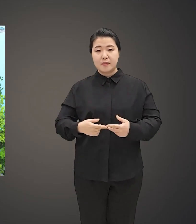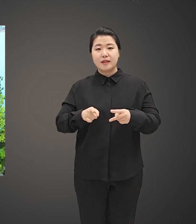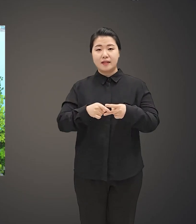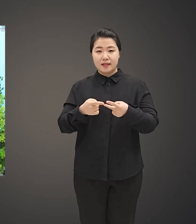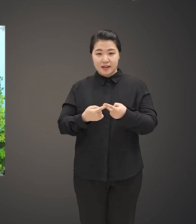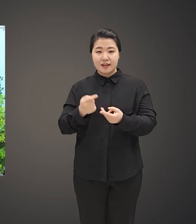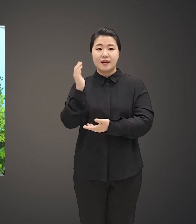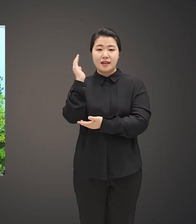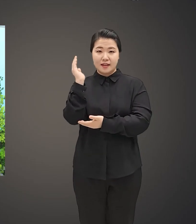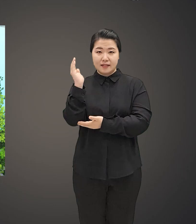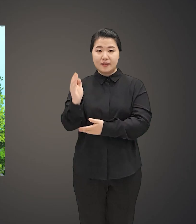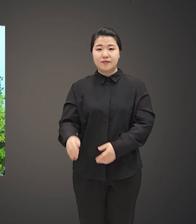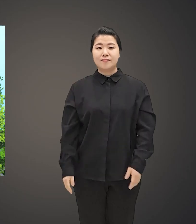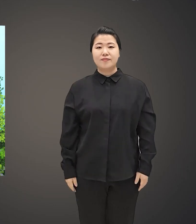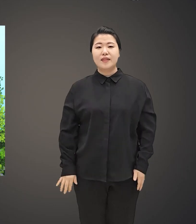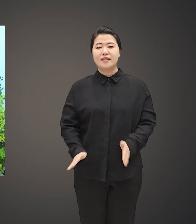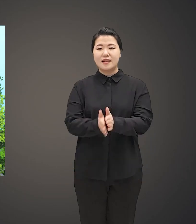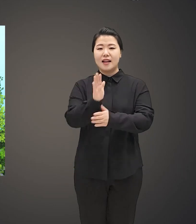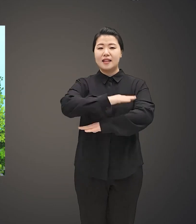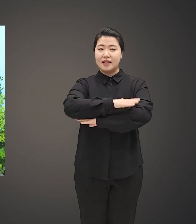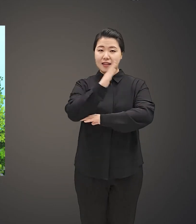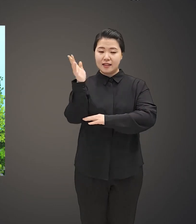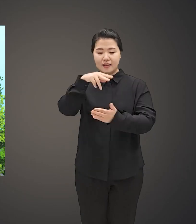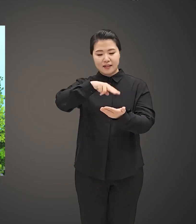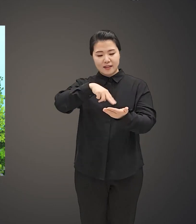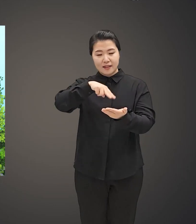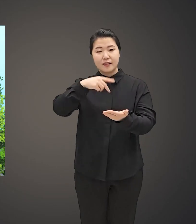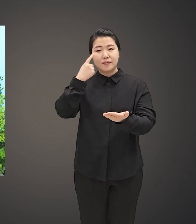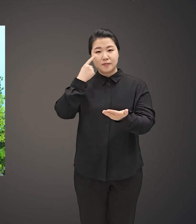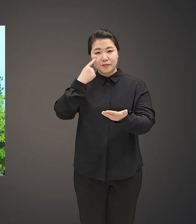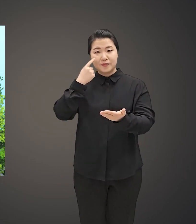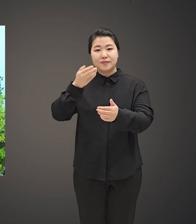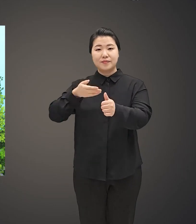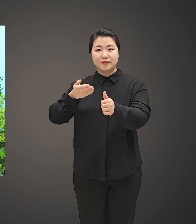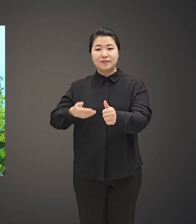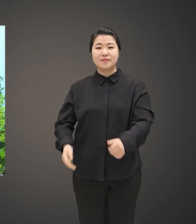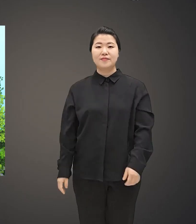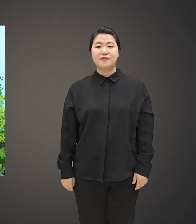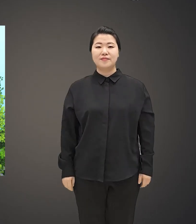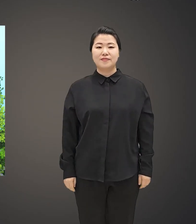이야기. 그 찬란한 이야기 속으로 들어가 보자.